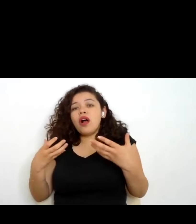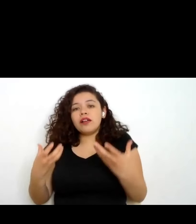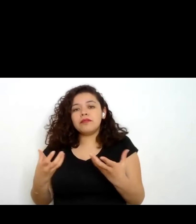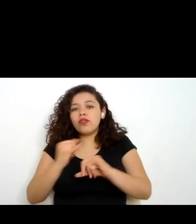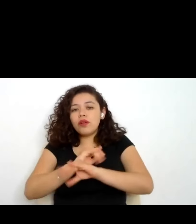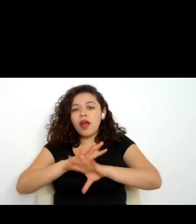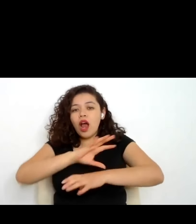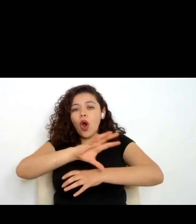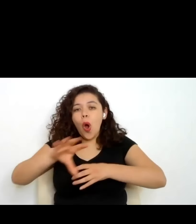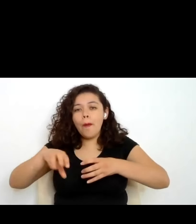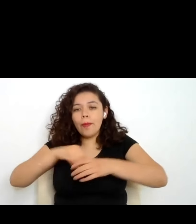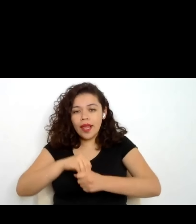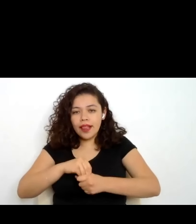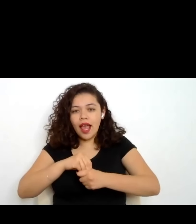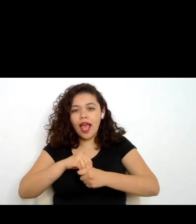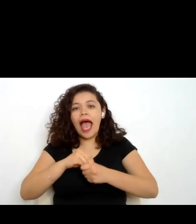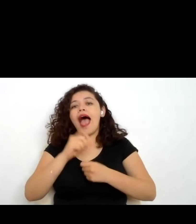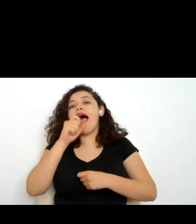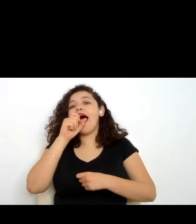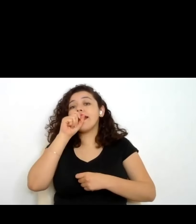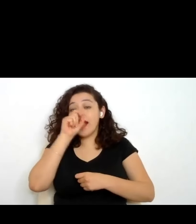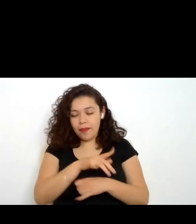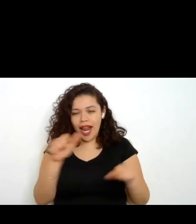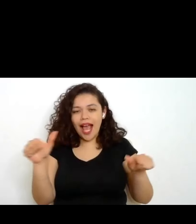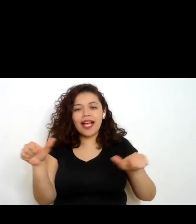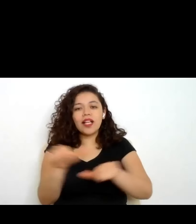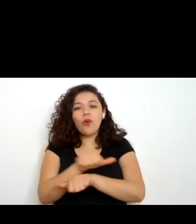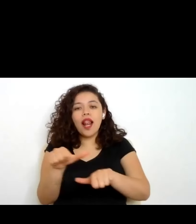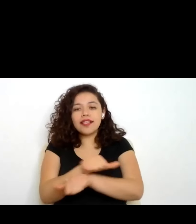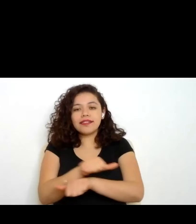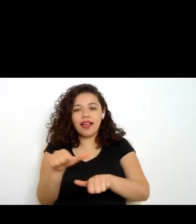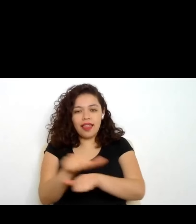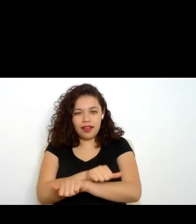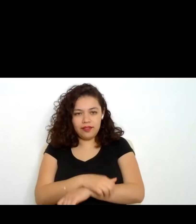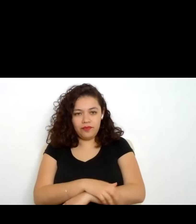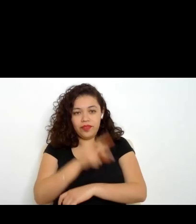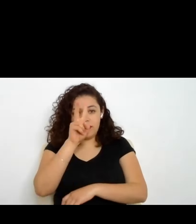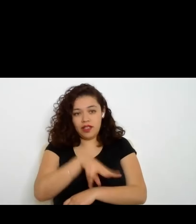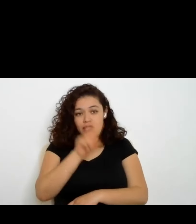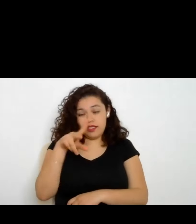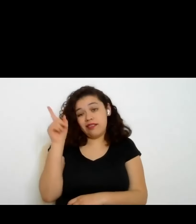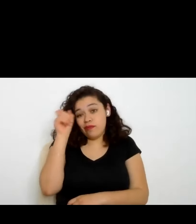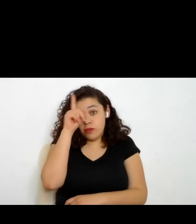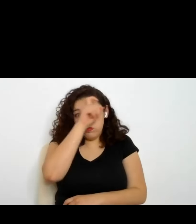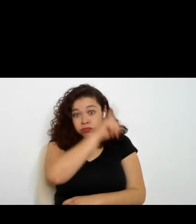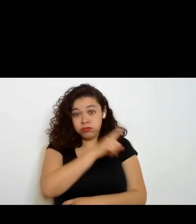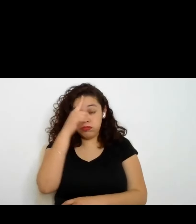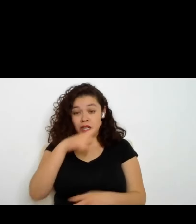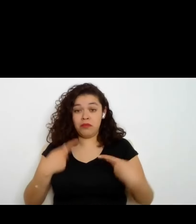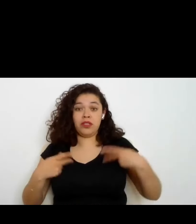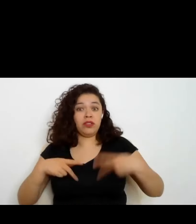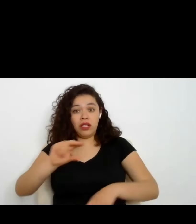completa y actualizada. Este es un principio que es un poco difícil para los particulares